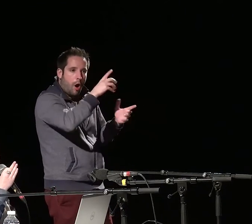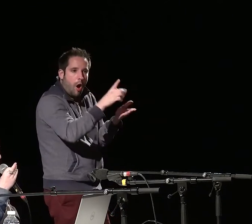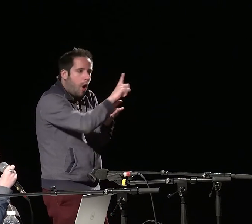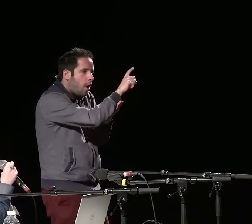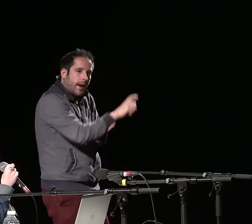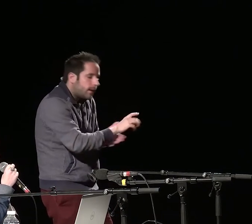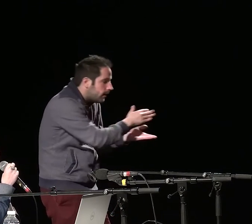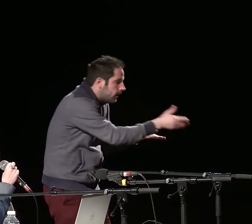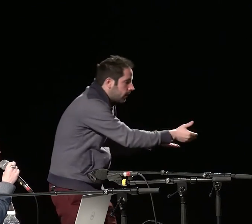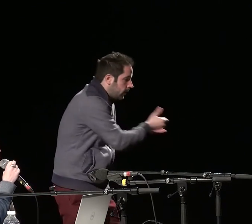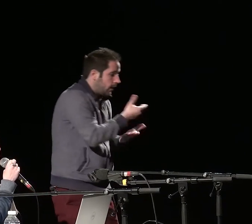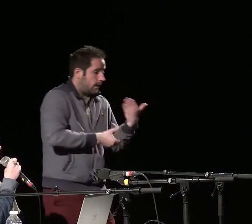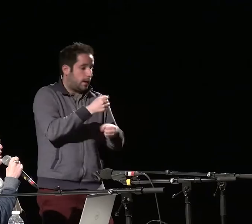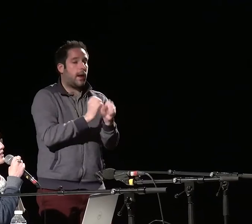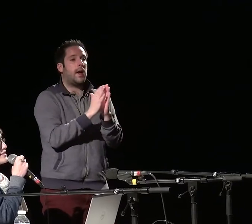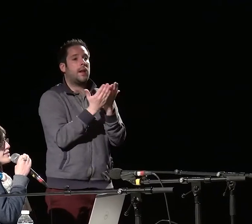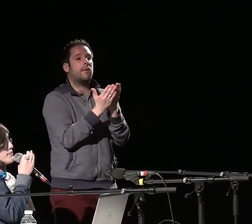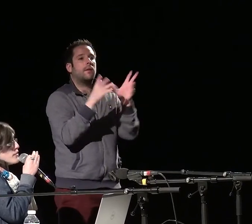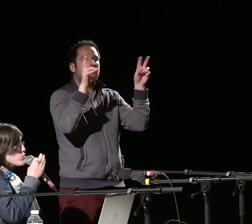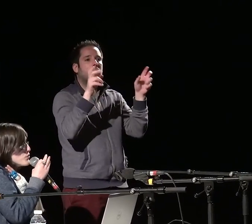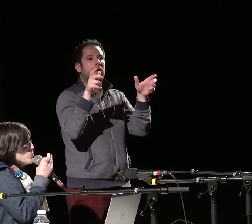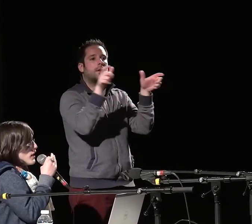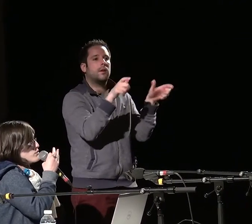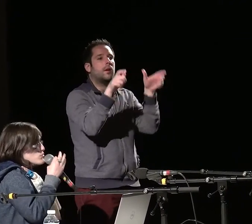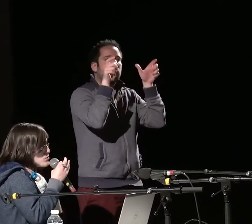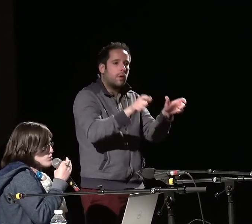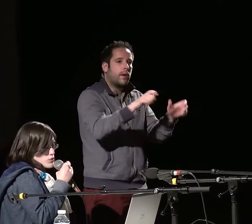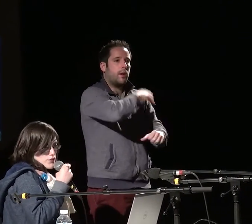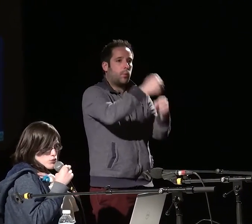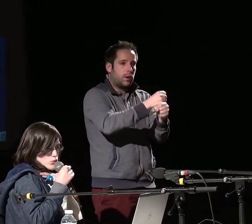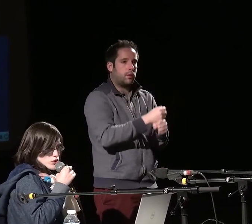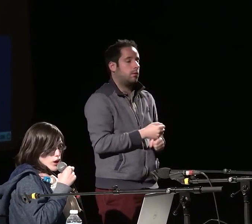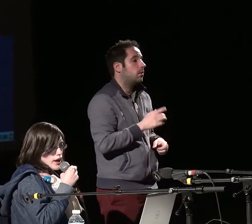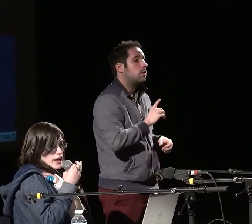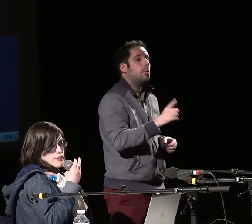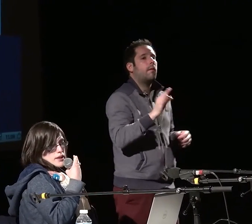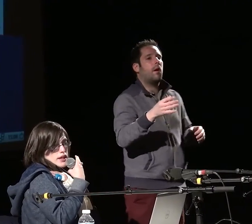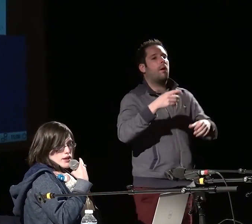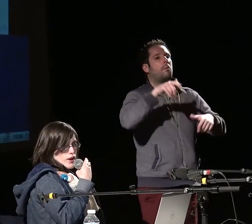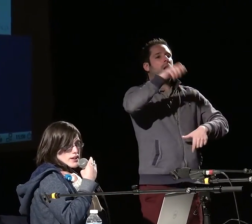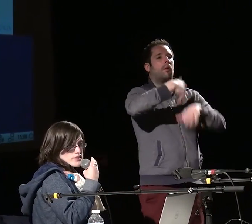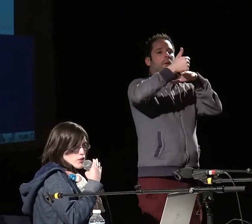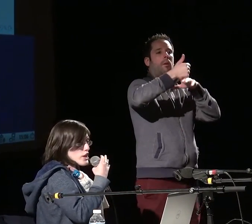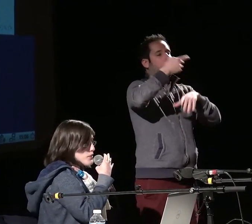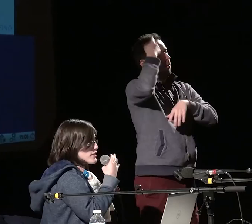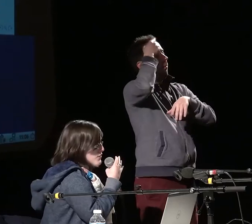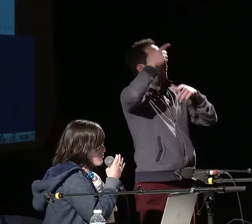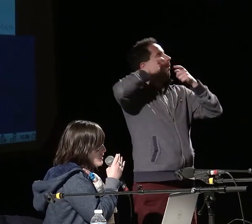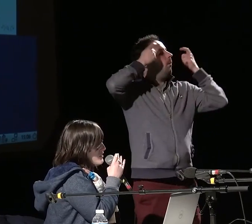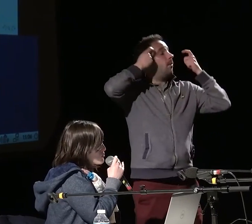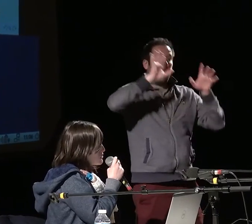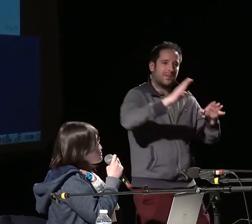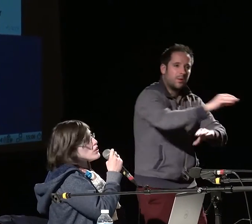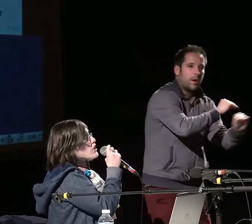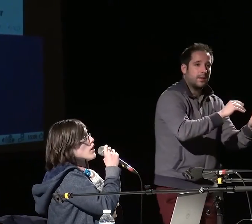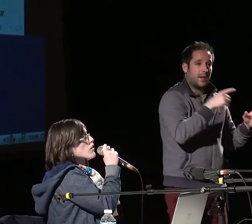produire ce livre qui s'appelle « Surveiller et punir ». C'est pas du tout venu d'une réflexion autour d'ivoire. Et voilà, cet engagement et cette réflexion